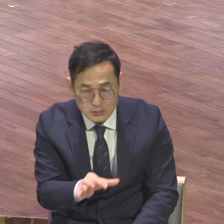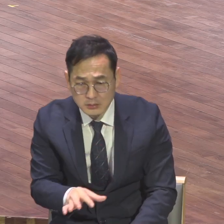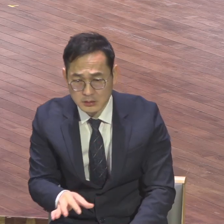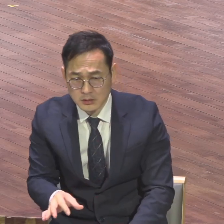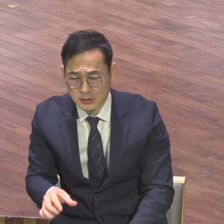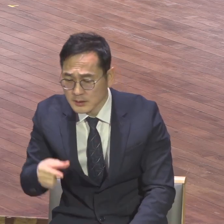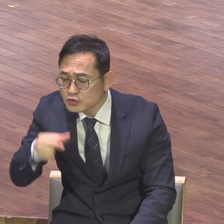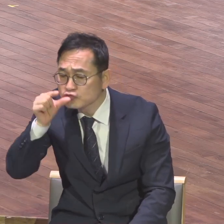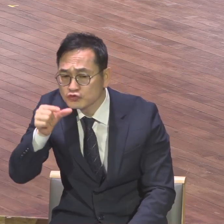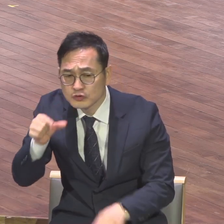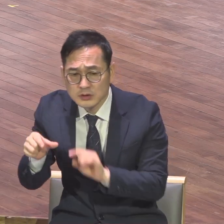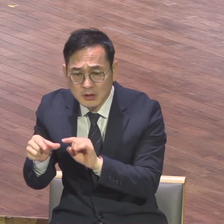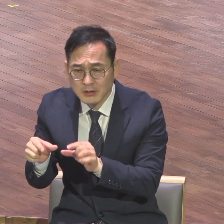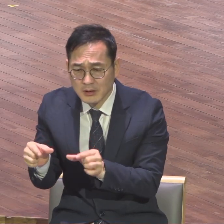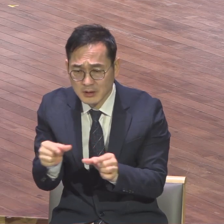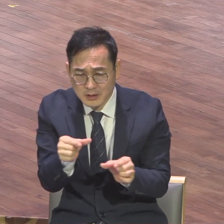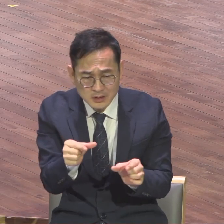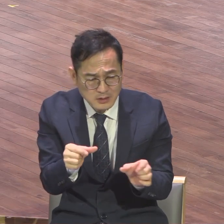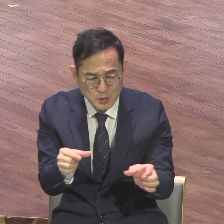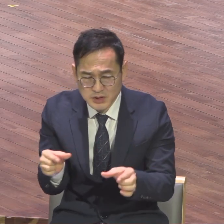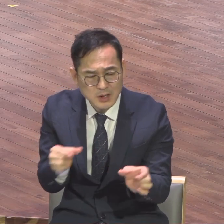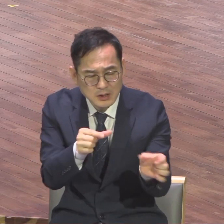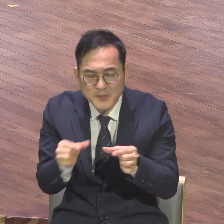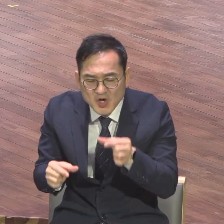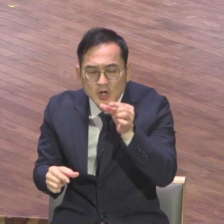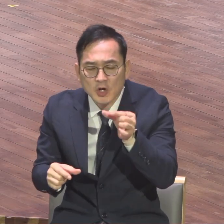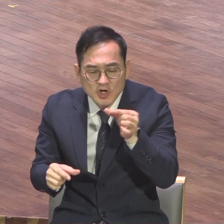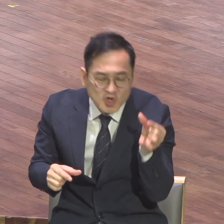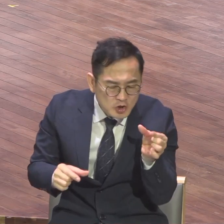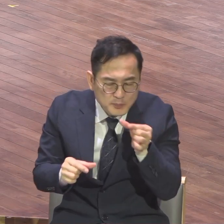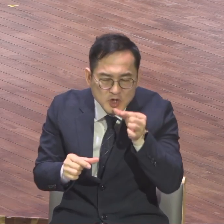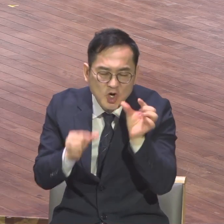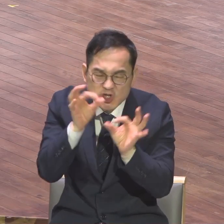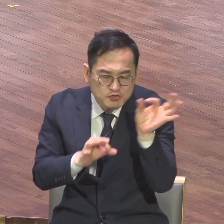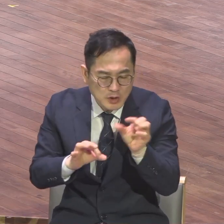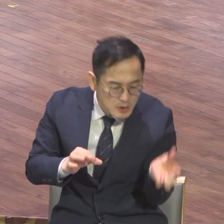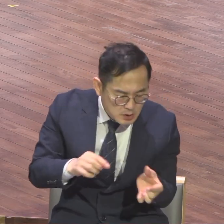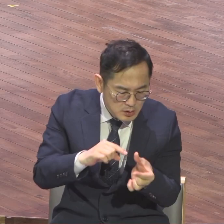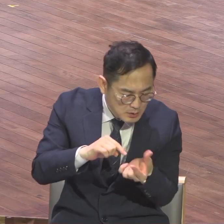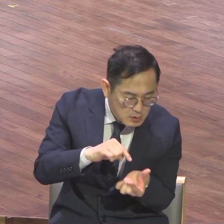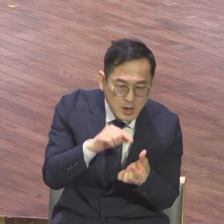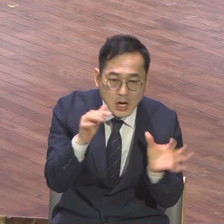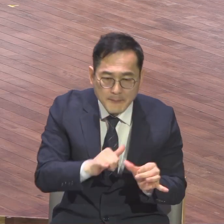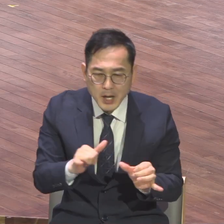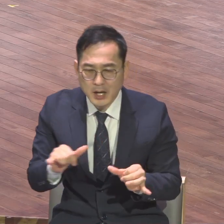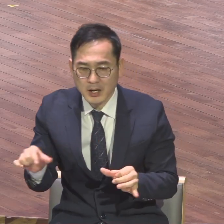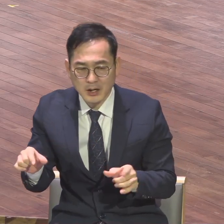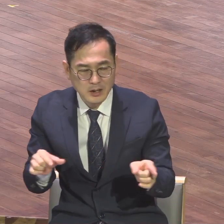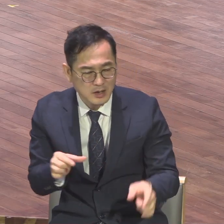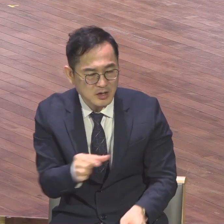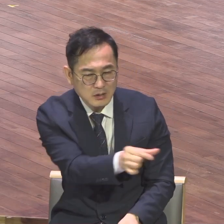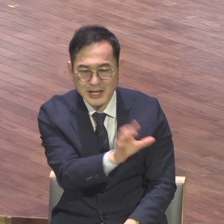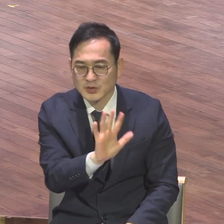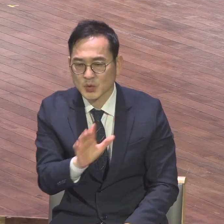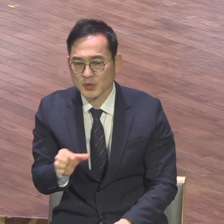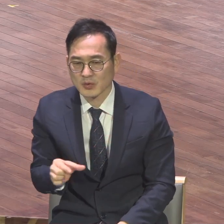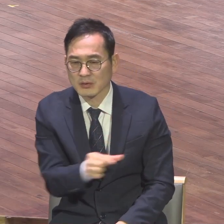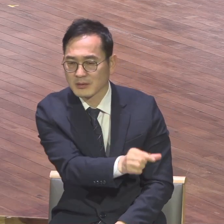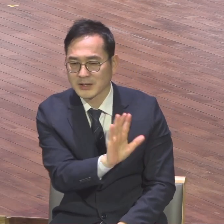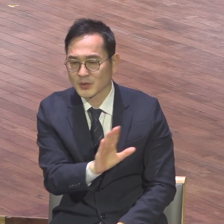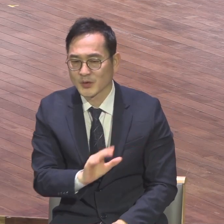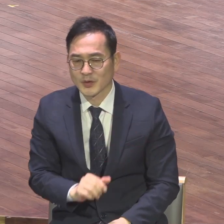포도주는 이 잔을 엎거나 바닥에 그래 흘릴 위험 때문에 특별한 경우 아니면 안